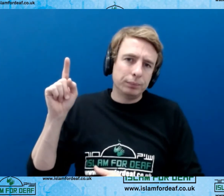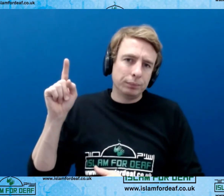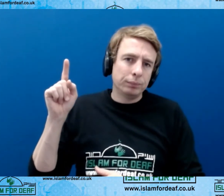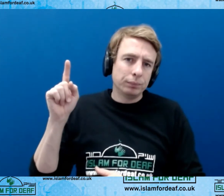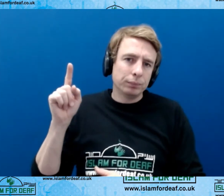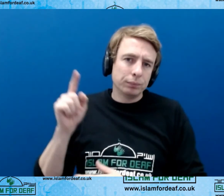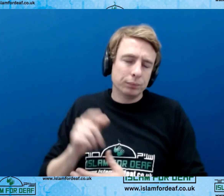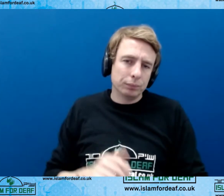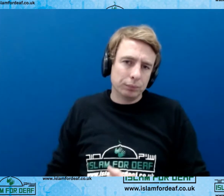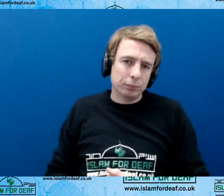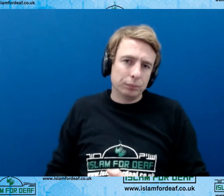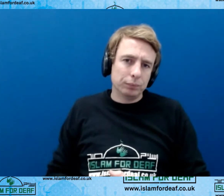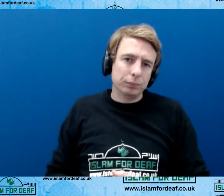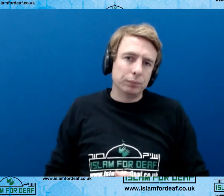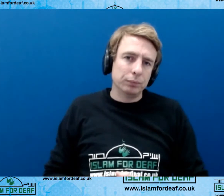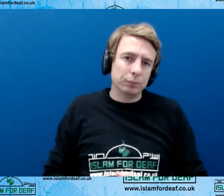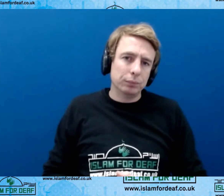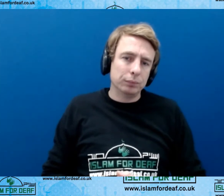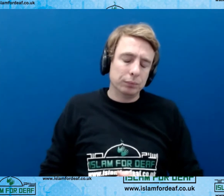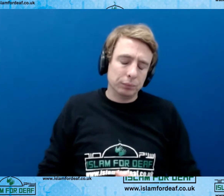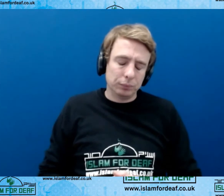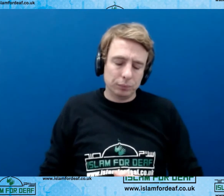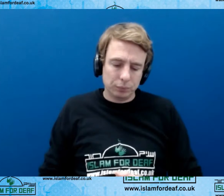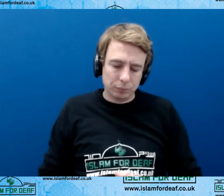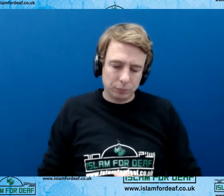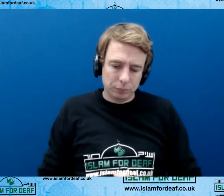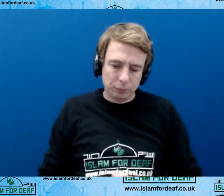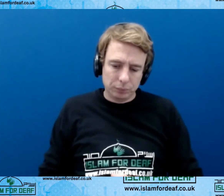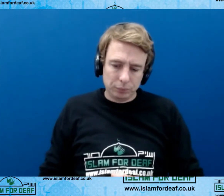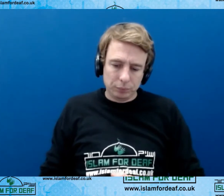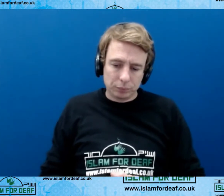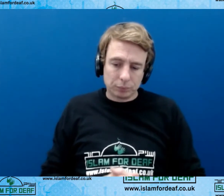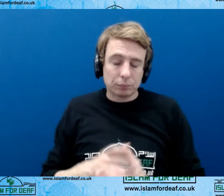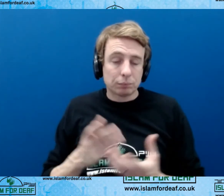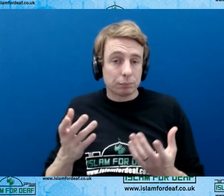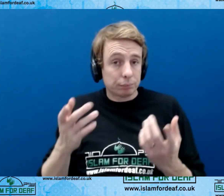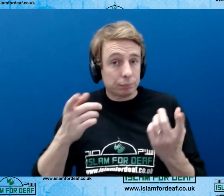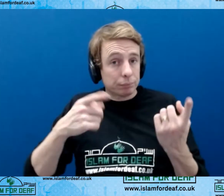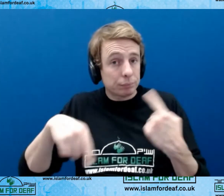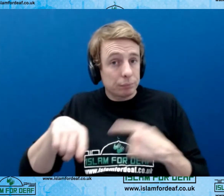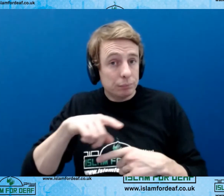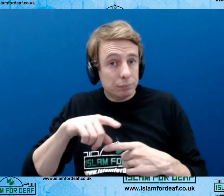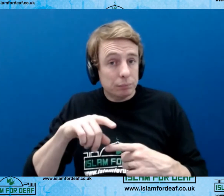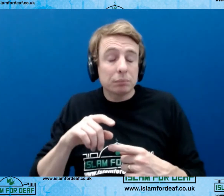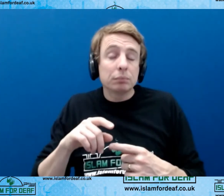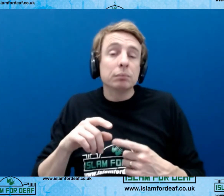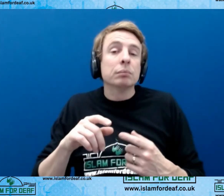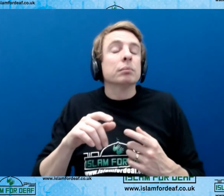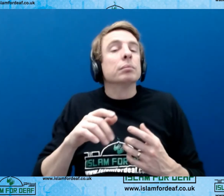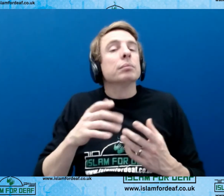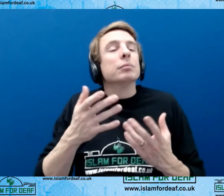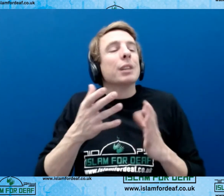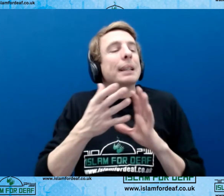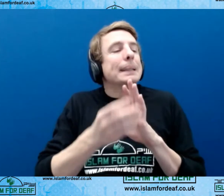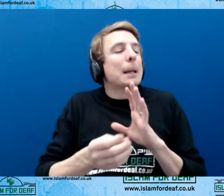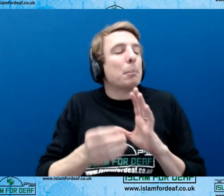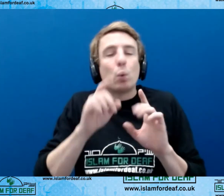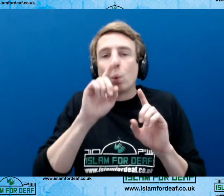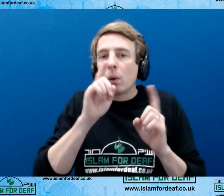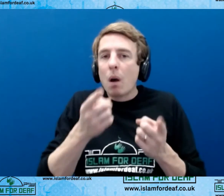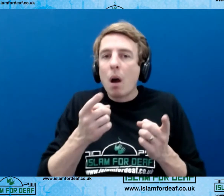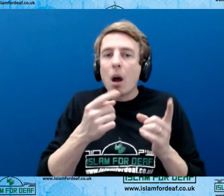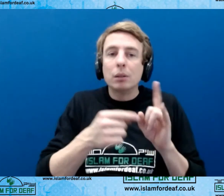it's not permissible to perform sacrifice for the jinn, for example, ولا